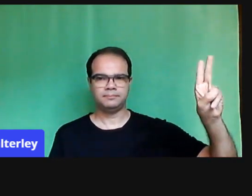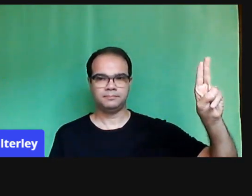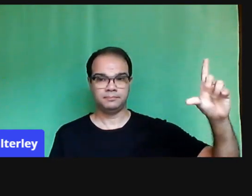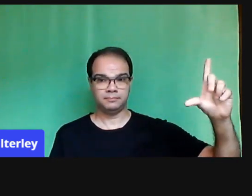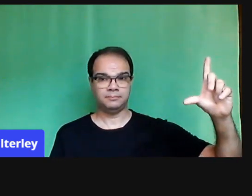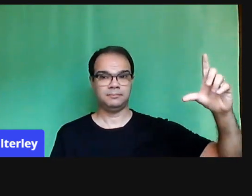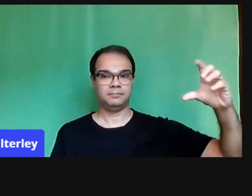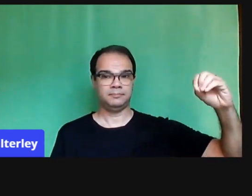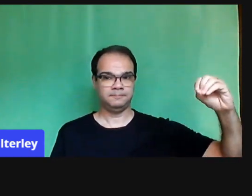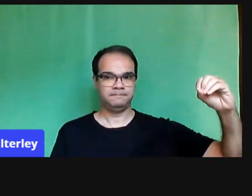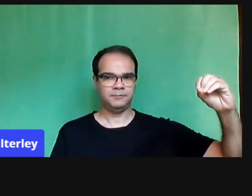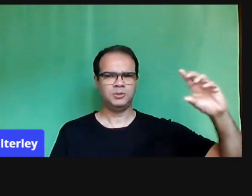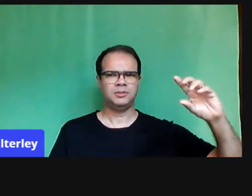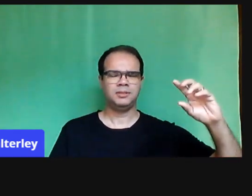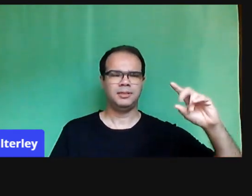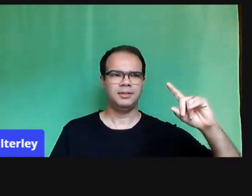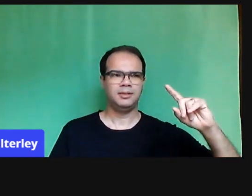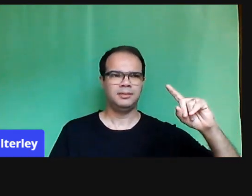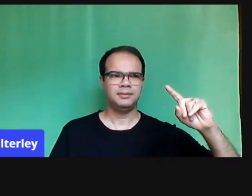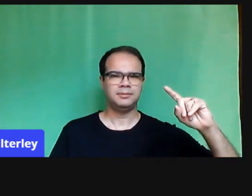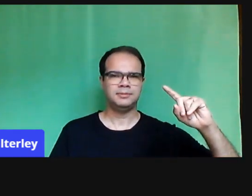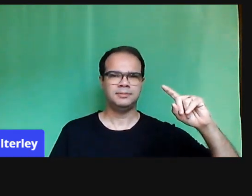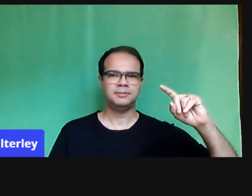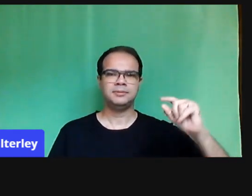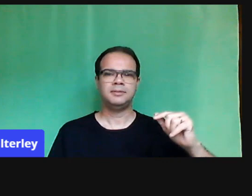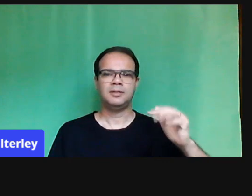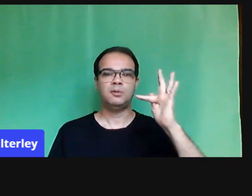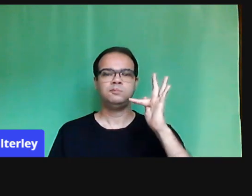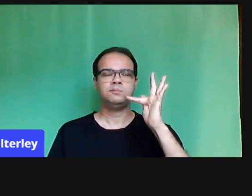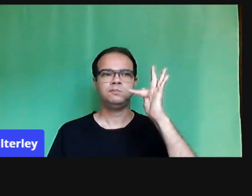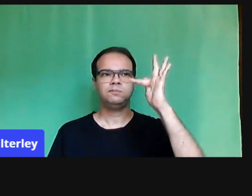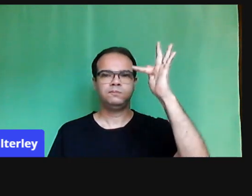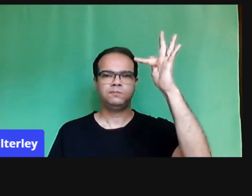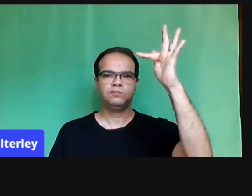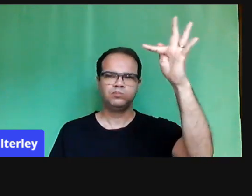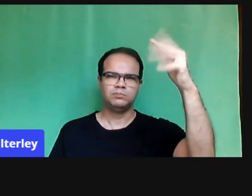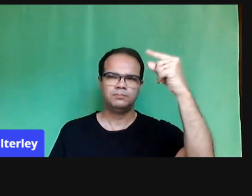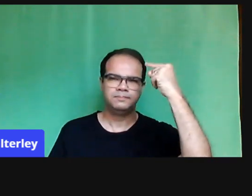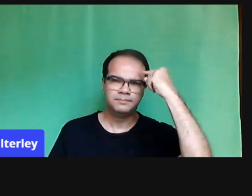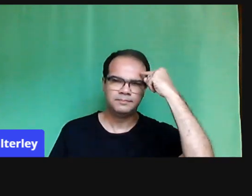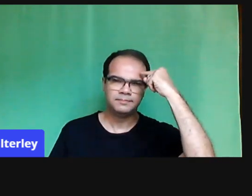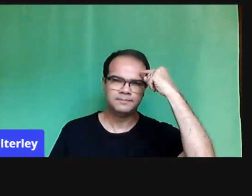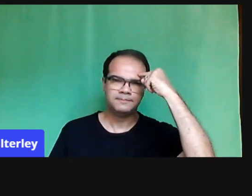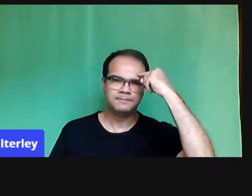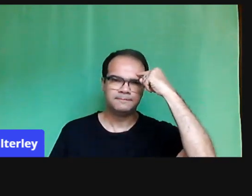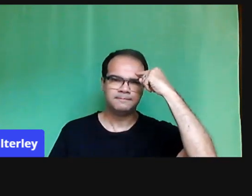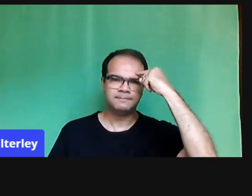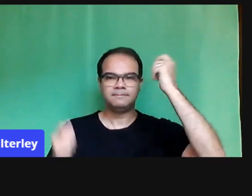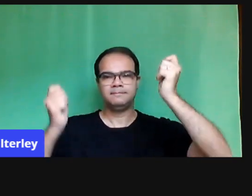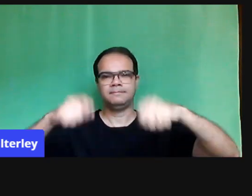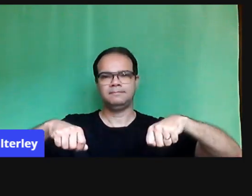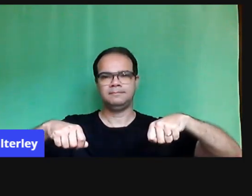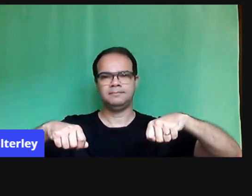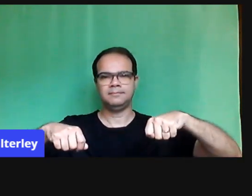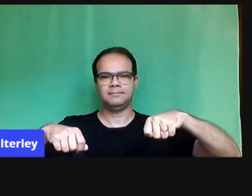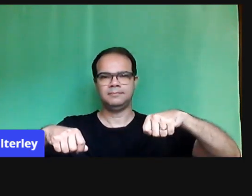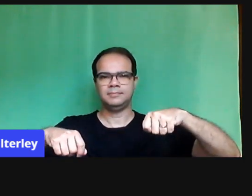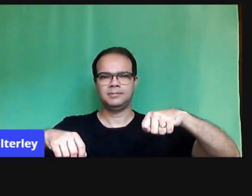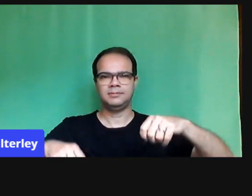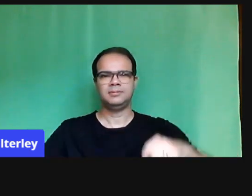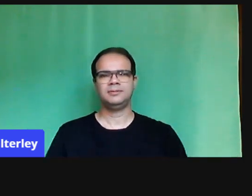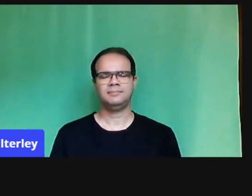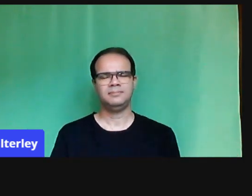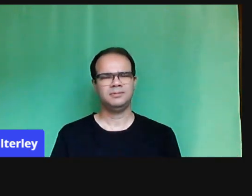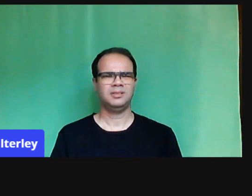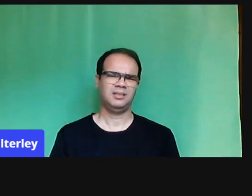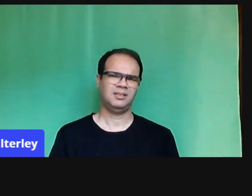né? Esperançar. É este verbo que eu vou estar discutindo para esse momento, né? Bom, professora, está difícil,